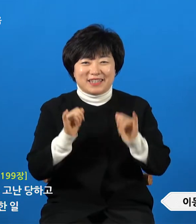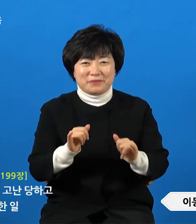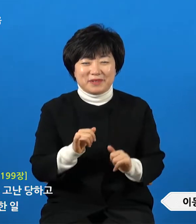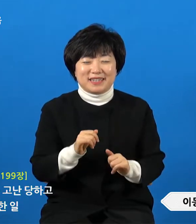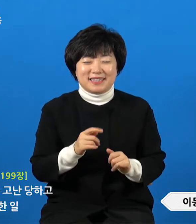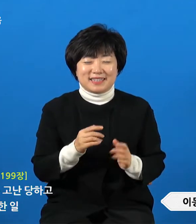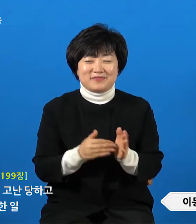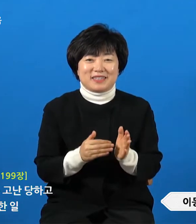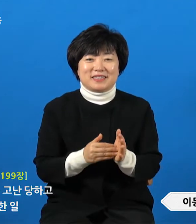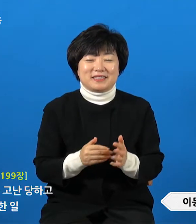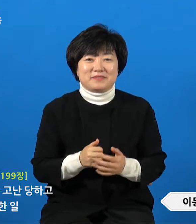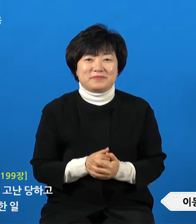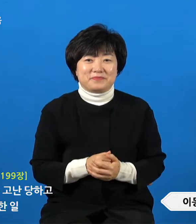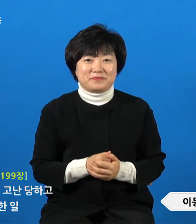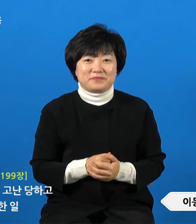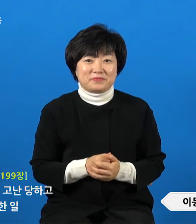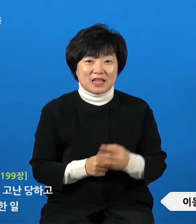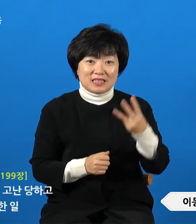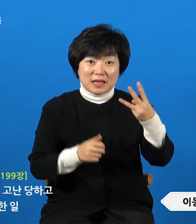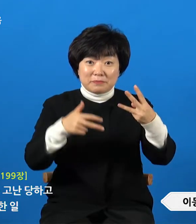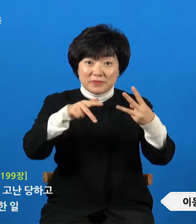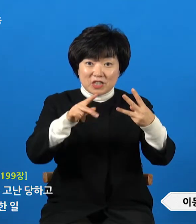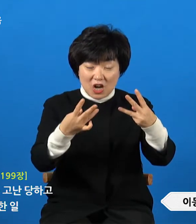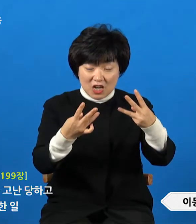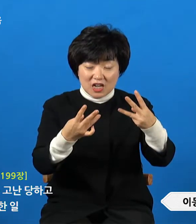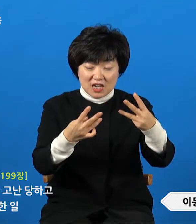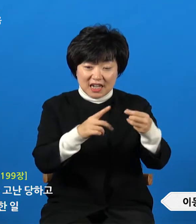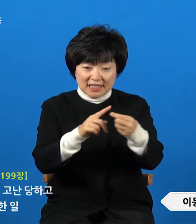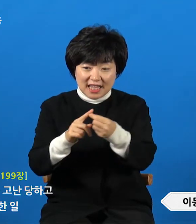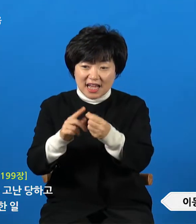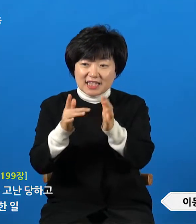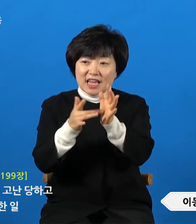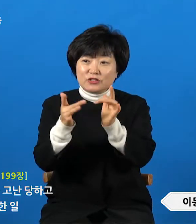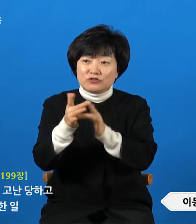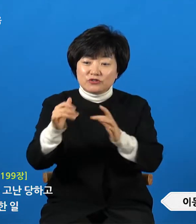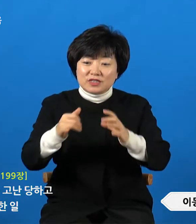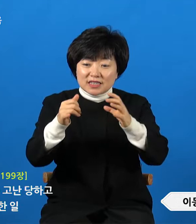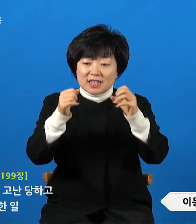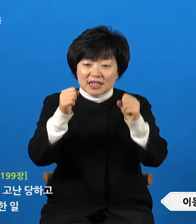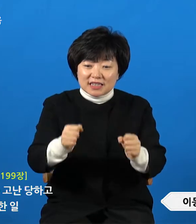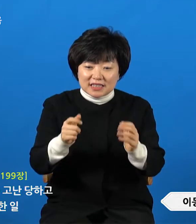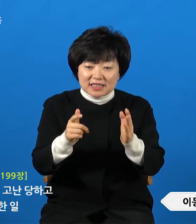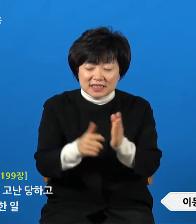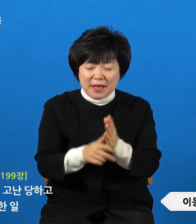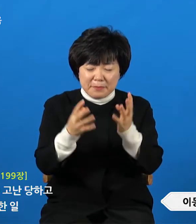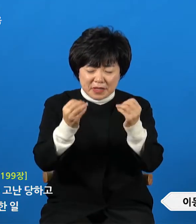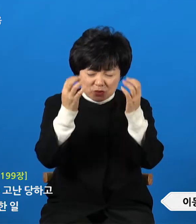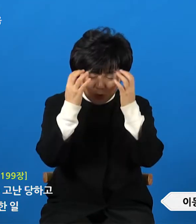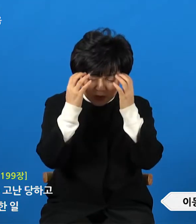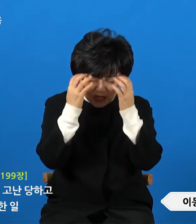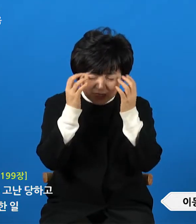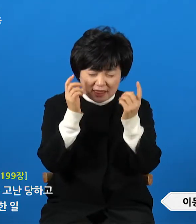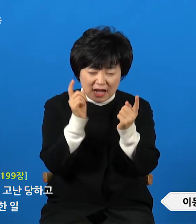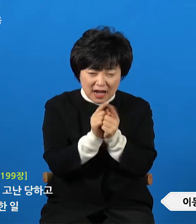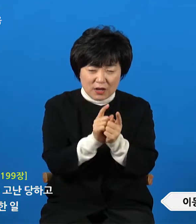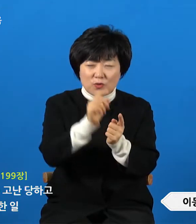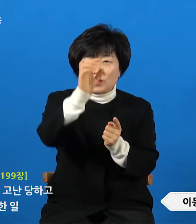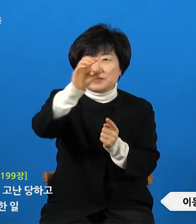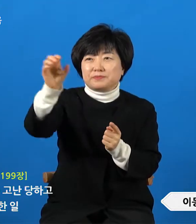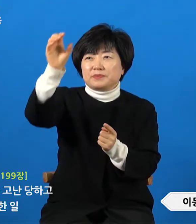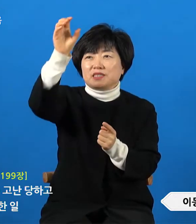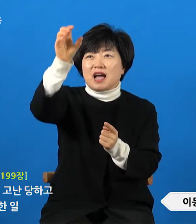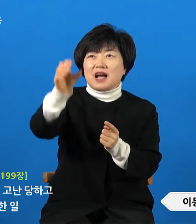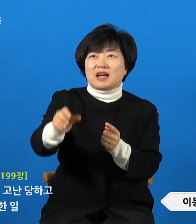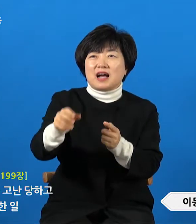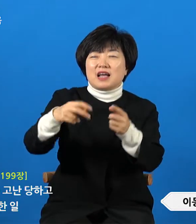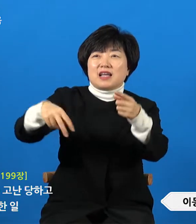네. 3절의 가사에 보면 예수 세상 계실 때 많은 고난 당하고 십자가에 달려